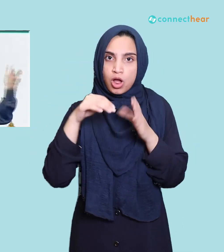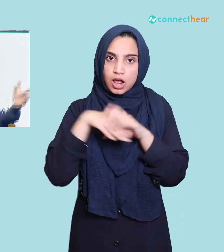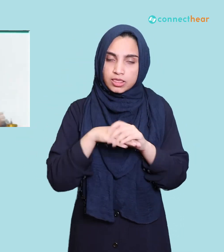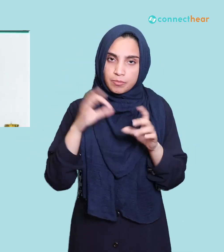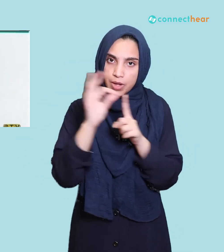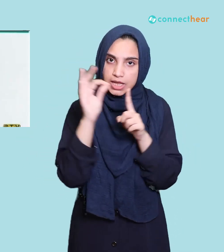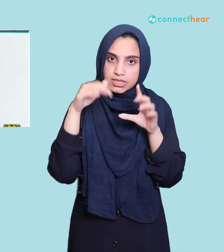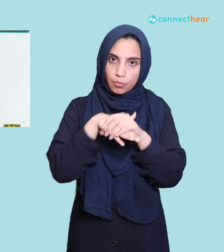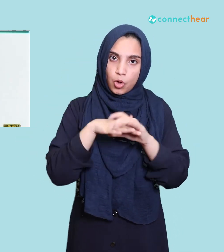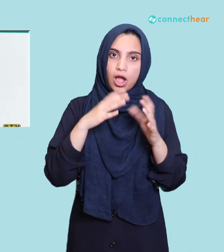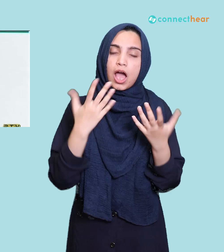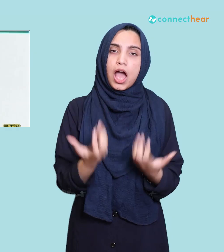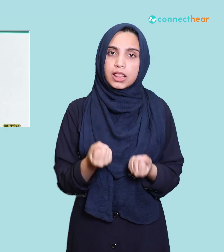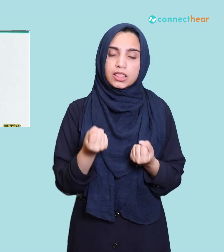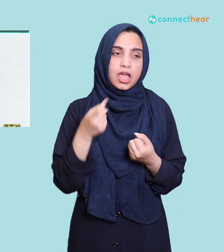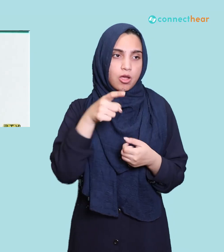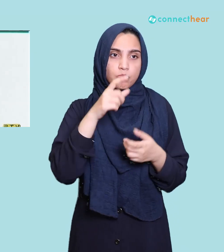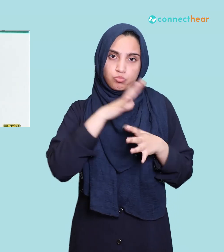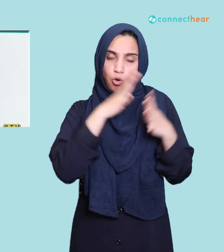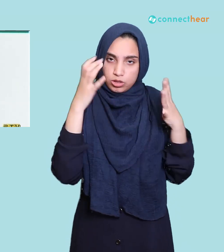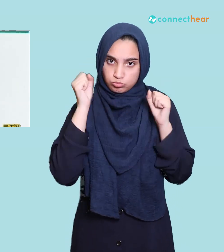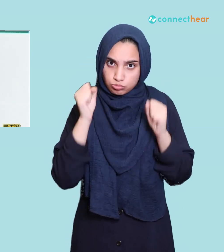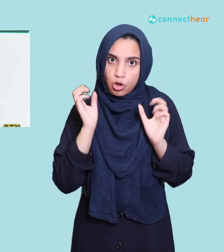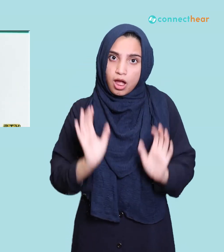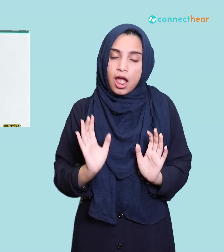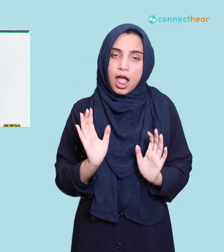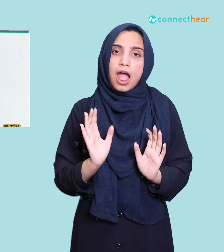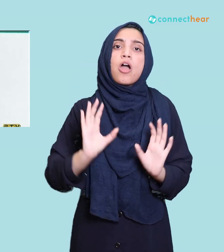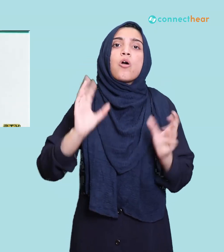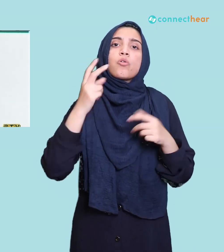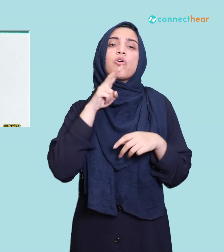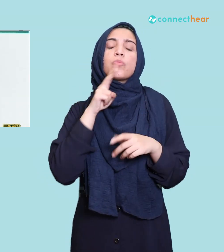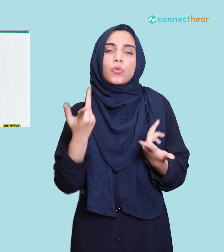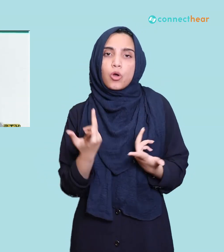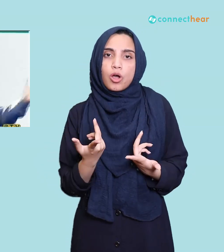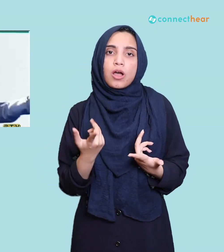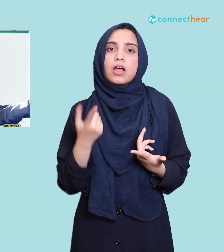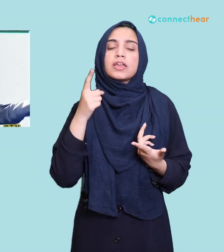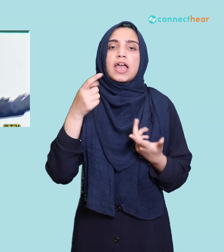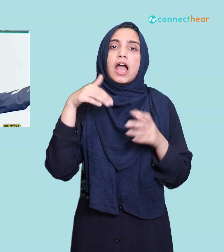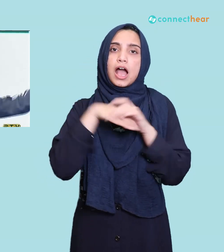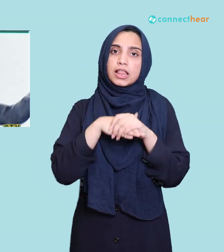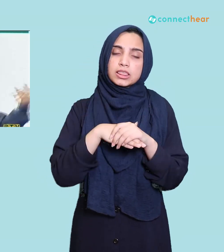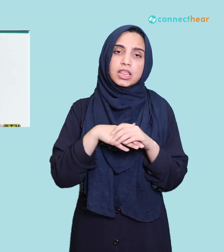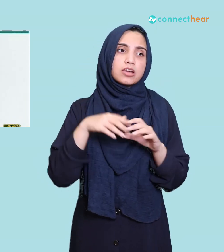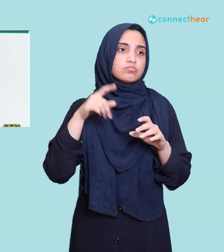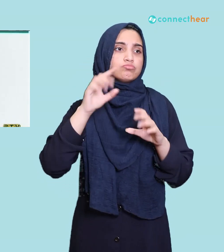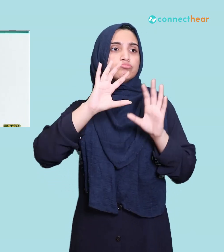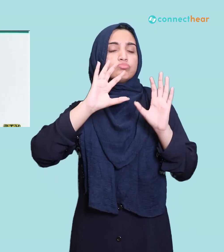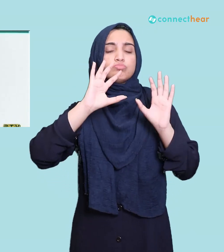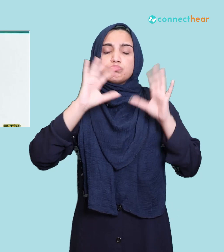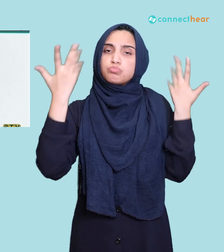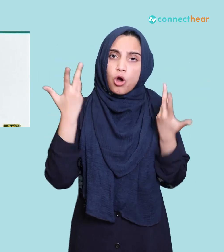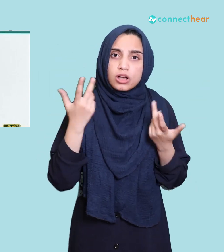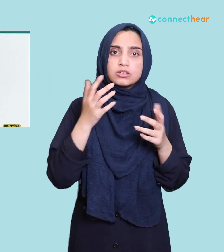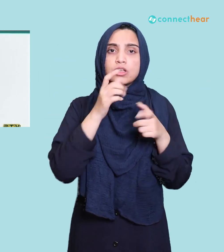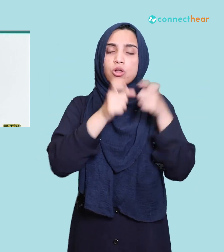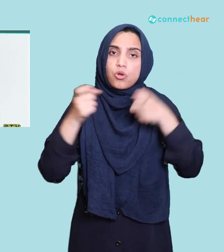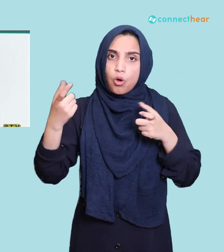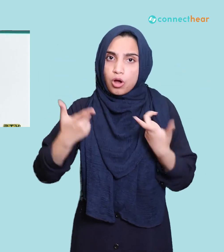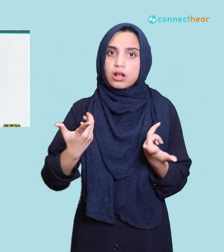وقت پہ بہت بڑا پریشر ڈال رہے تھے کہ جی لاک ڈاؤن لگا دو، کہ FIR کاٹو گے، عمران خان کی وجہ سے لوگ مر